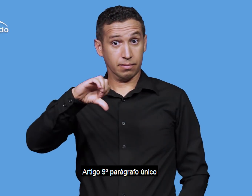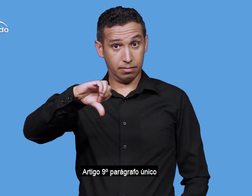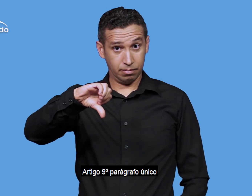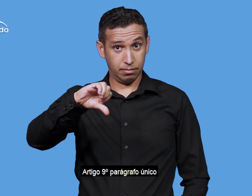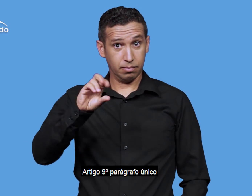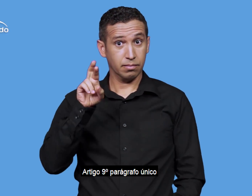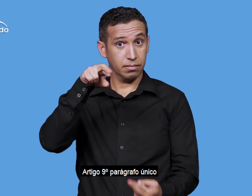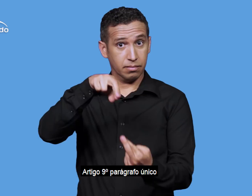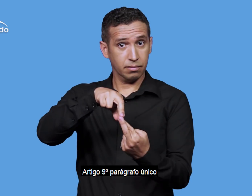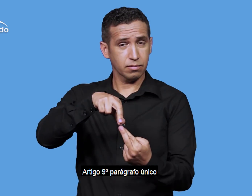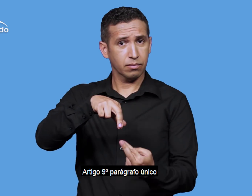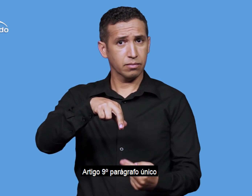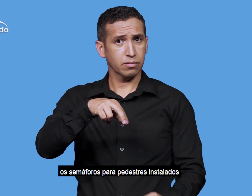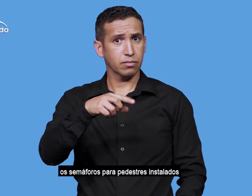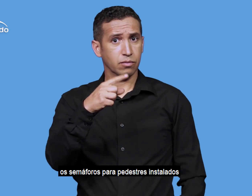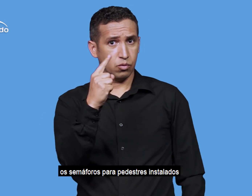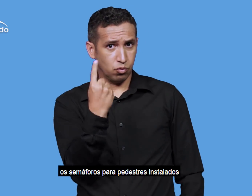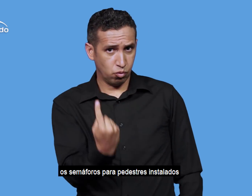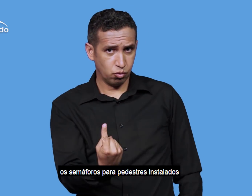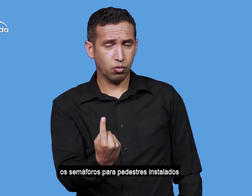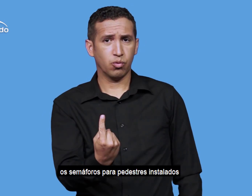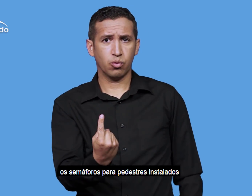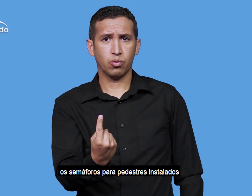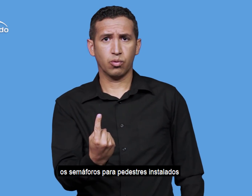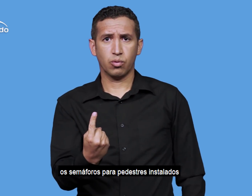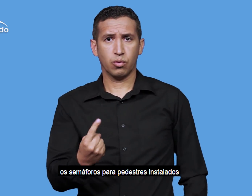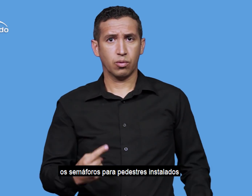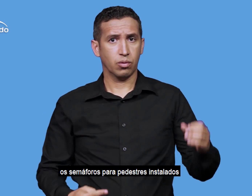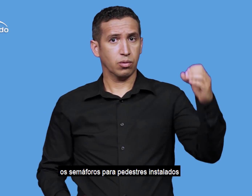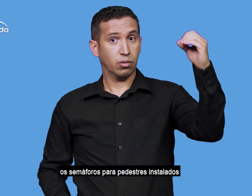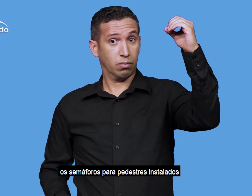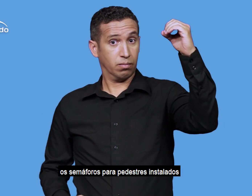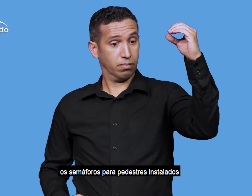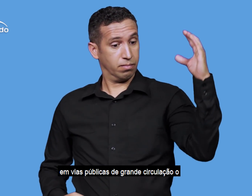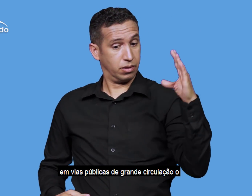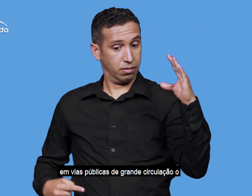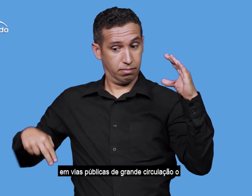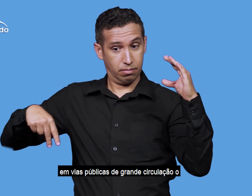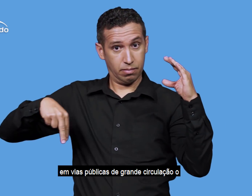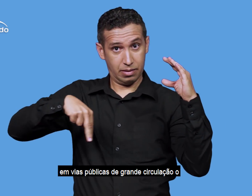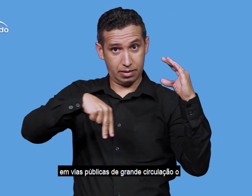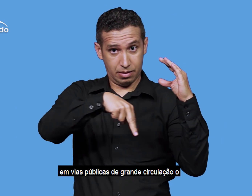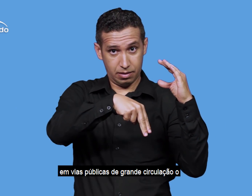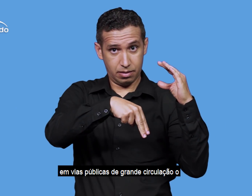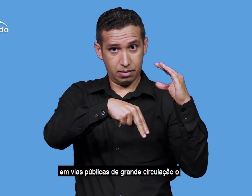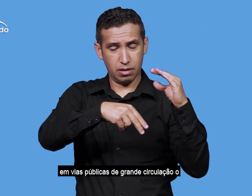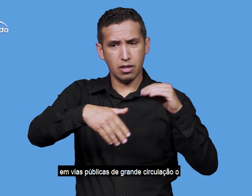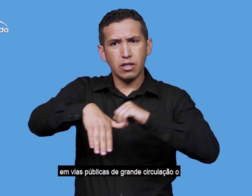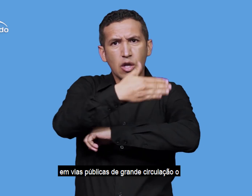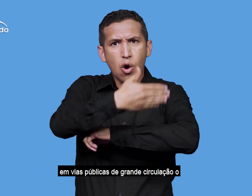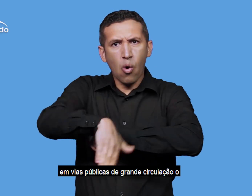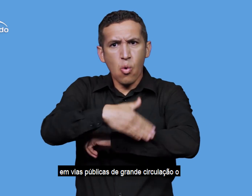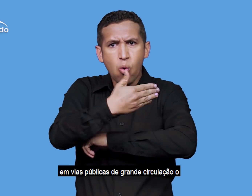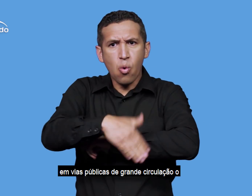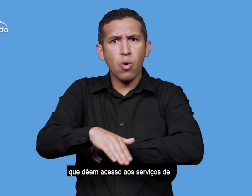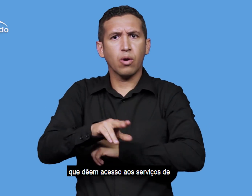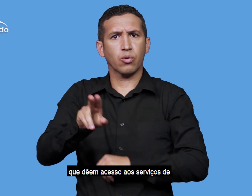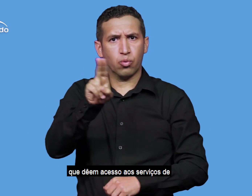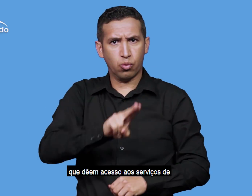único os semáforos para pedestres instalados em vias públicas de grande circulação ou que dêem acesso